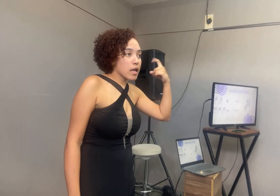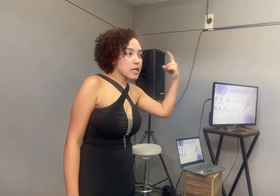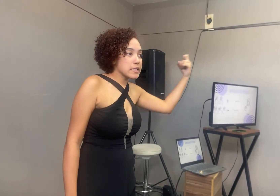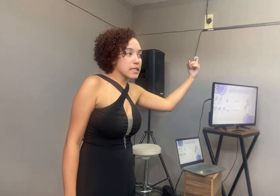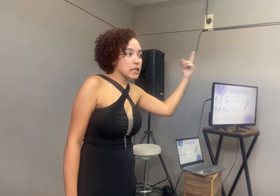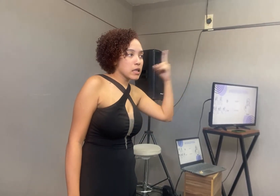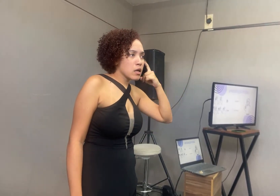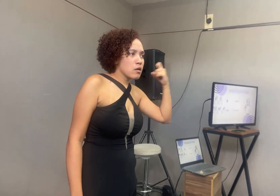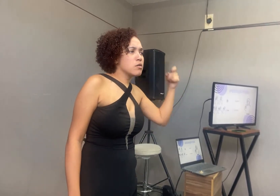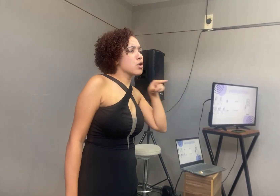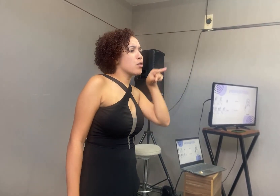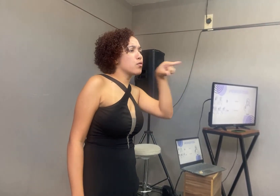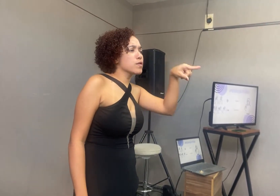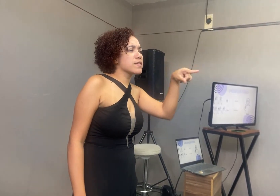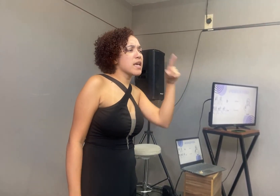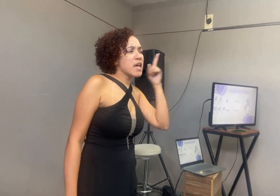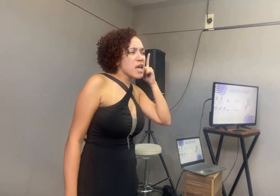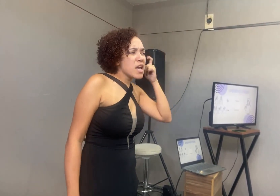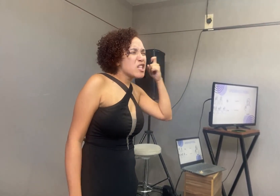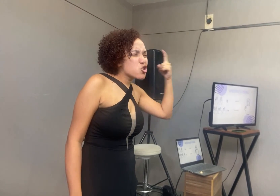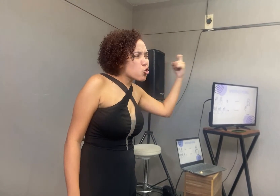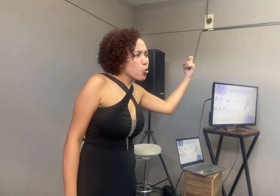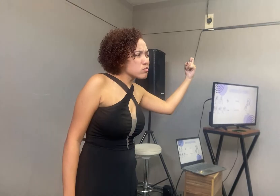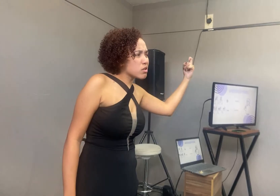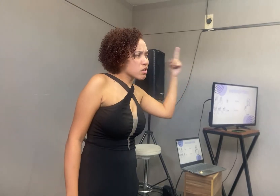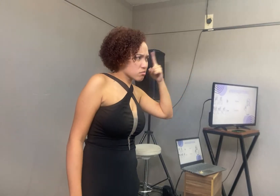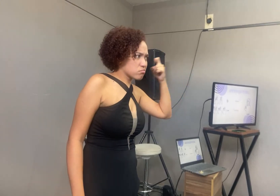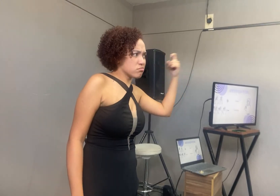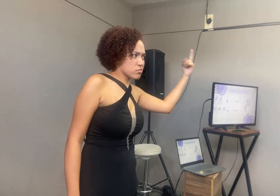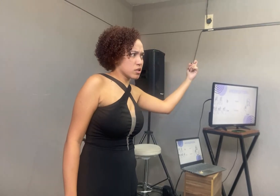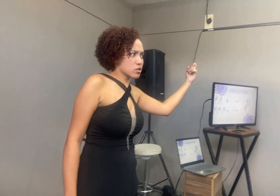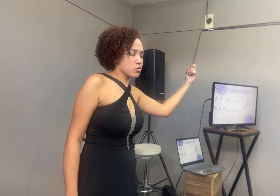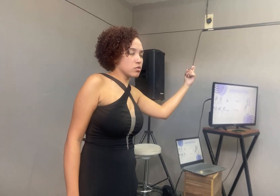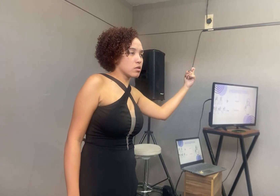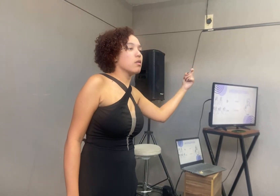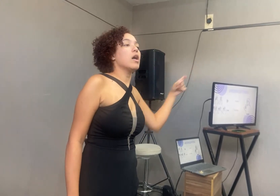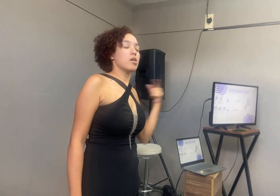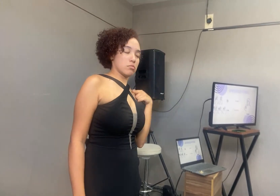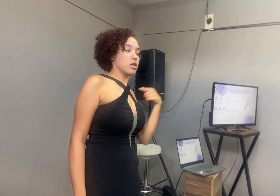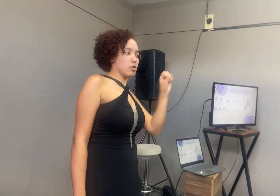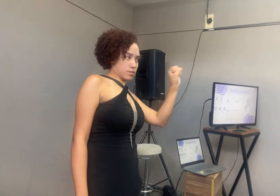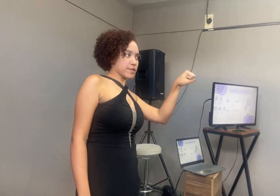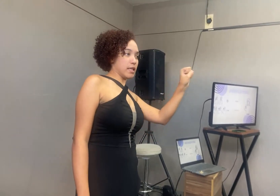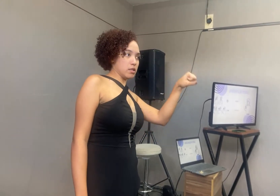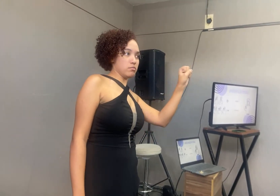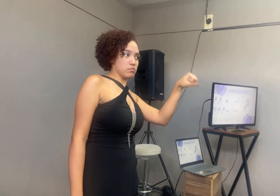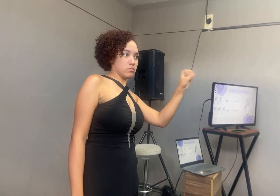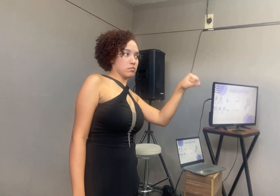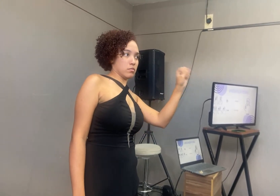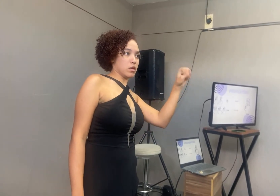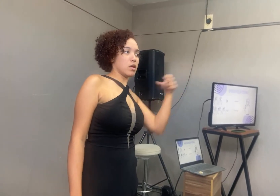é assim. Então, você escuta. Você escuta? Eu